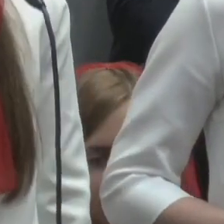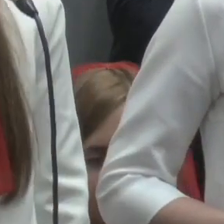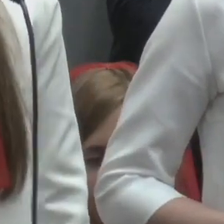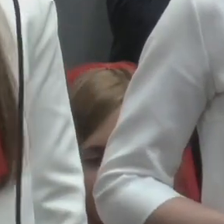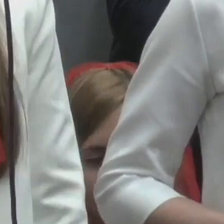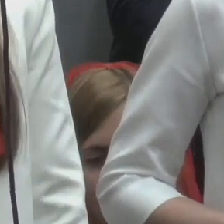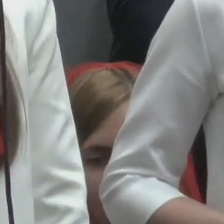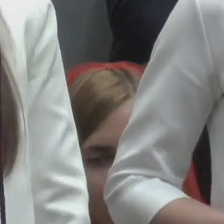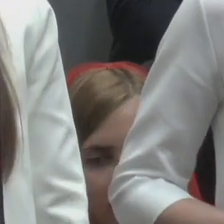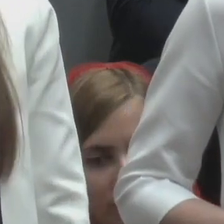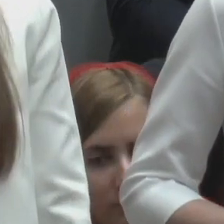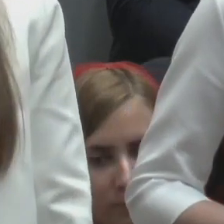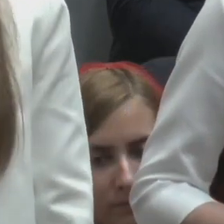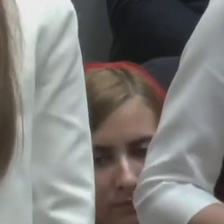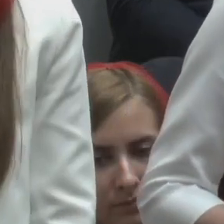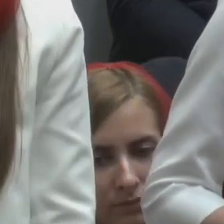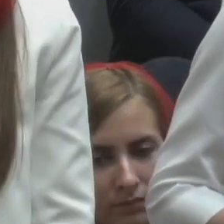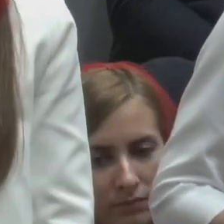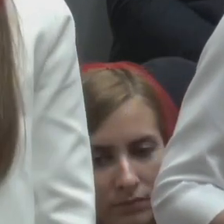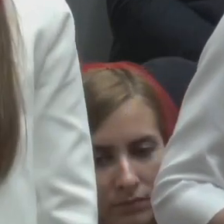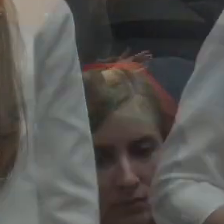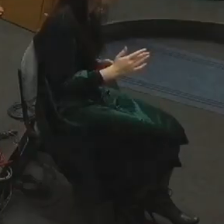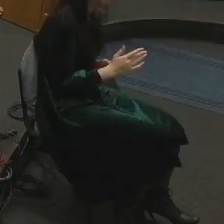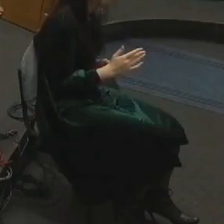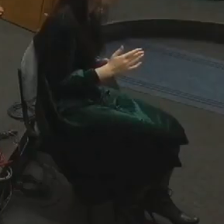Христос робився в грішний